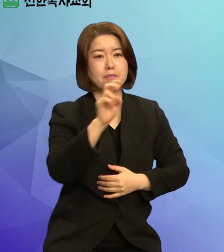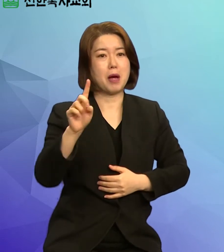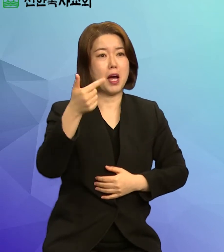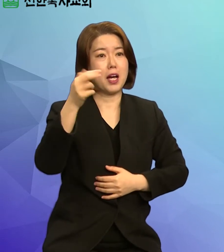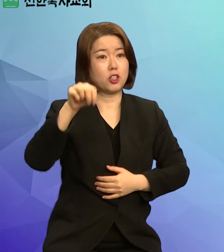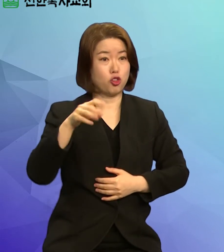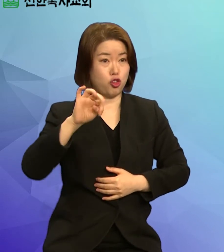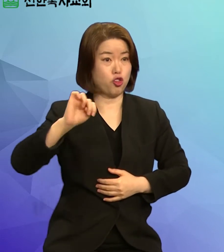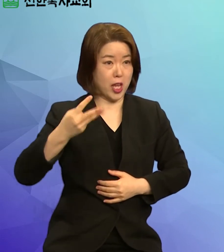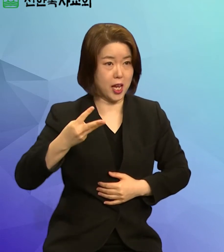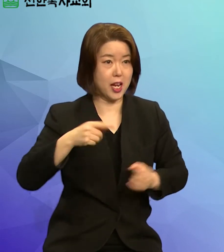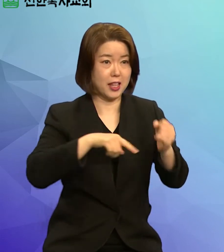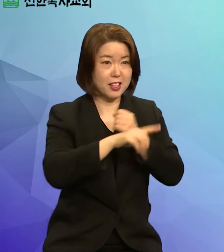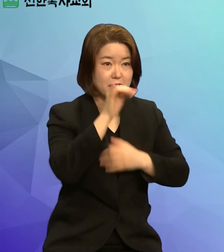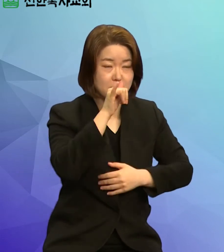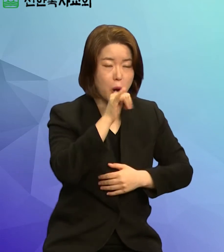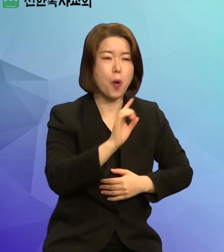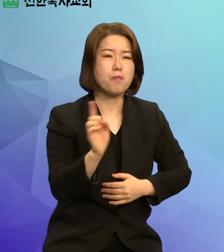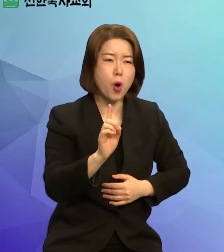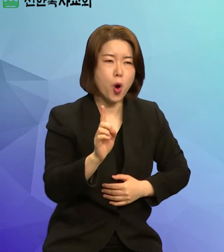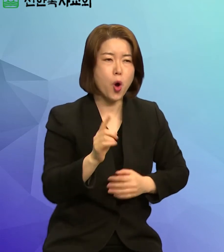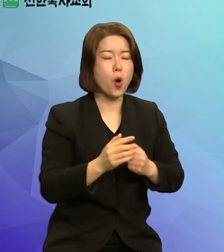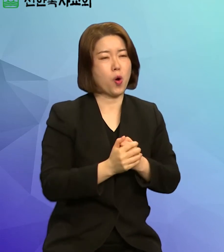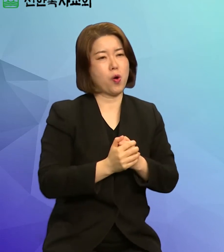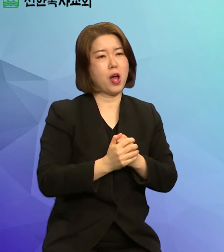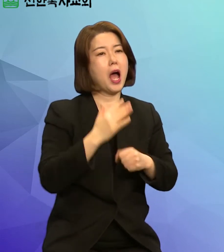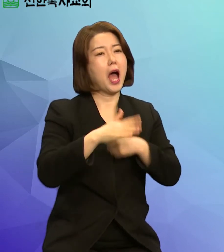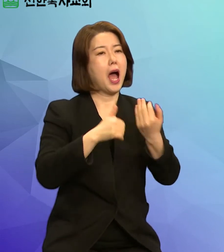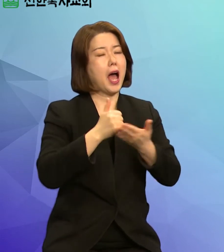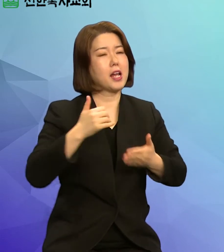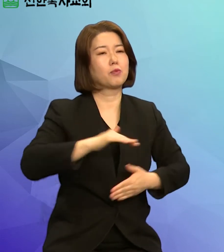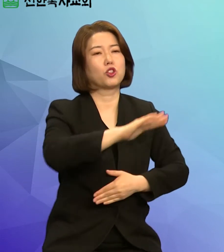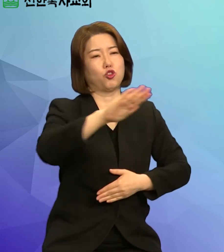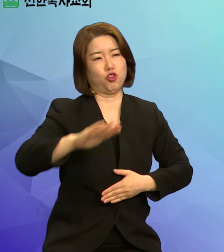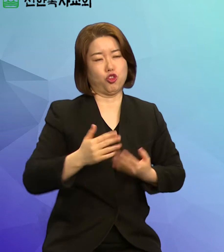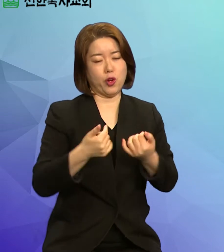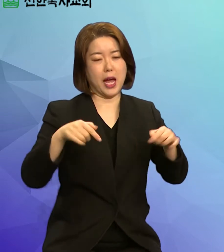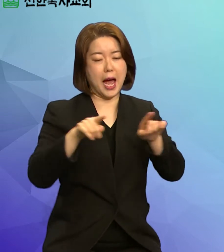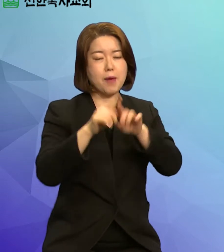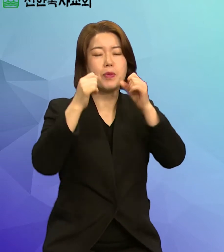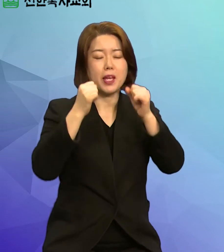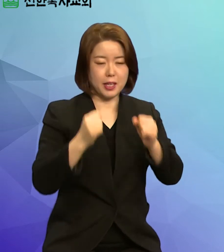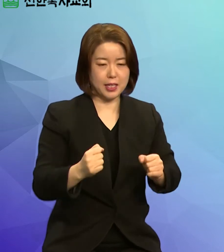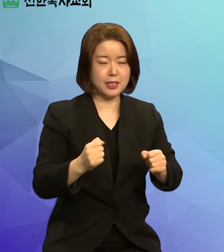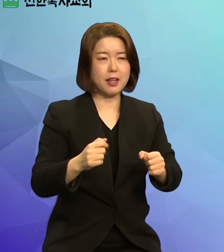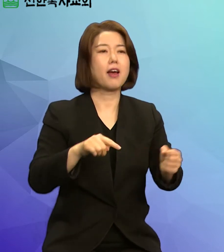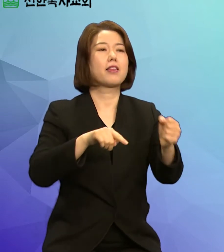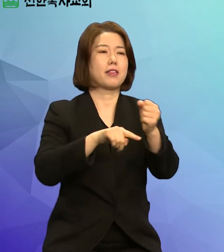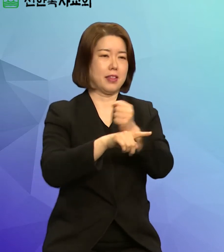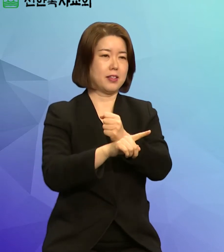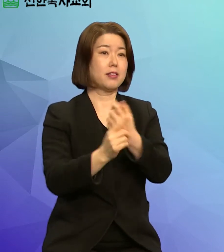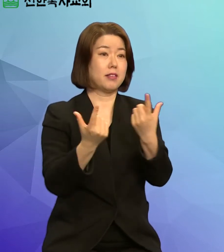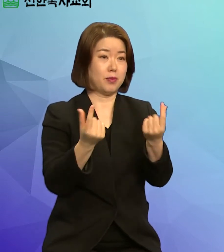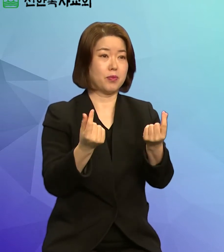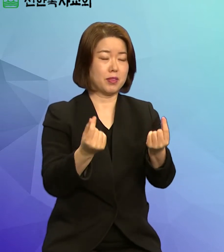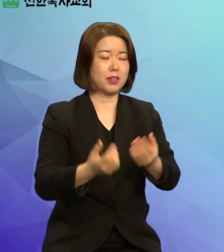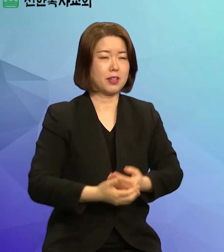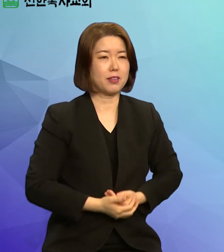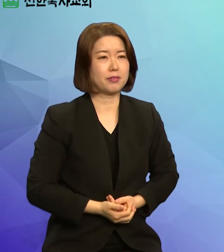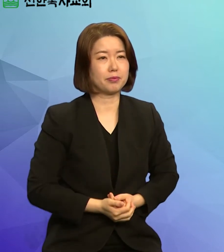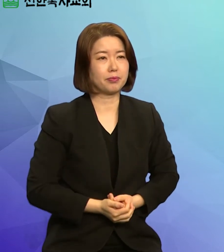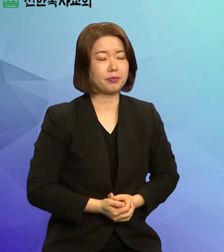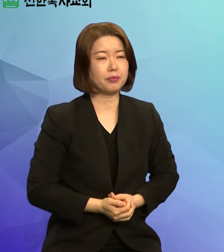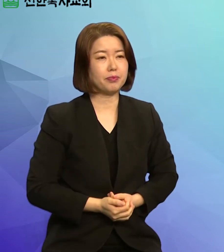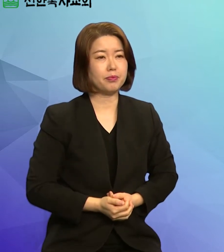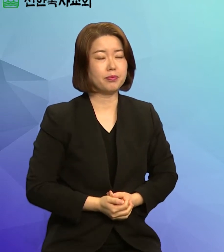풀어서 설명하면 23절에 하나님이 우리와 함께 계시다, 그런 의미입니다.